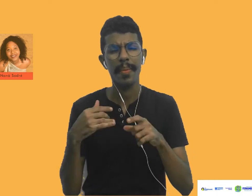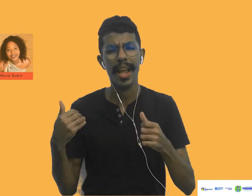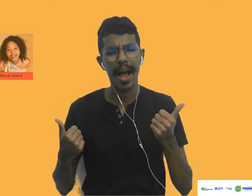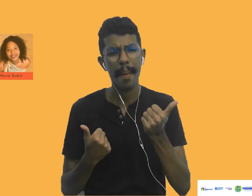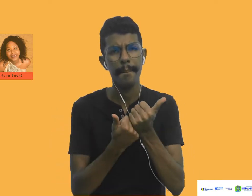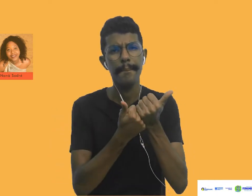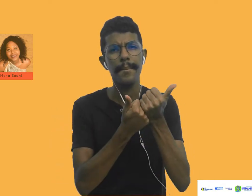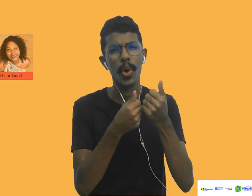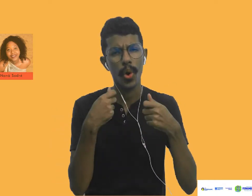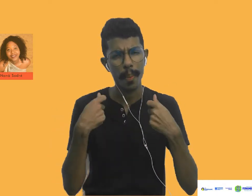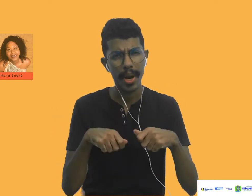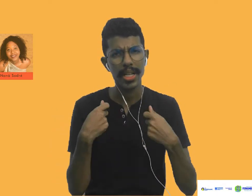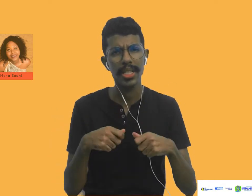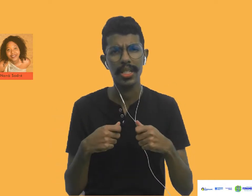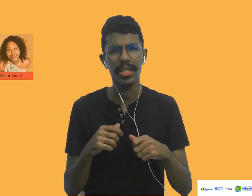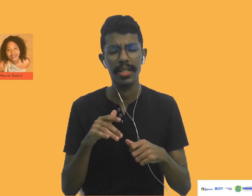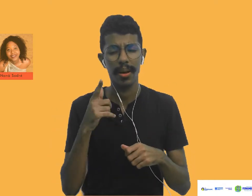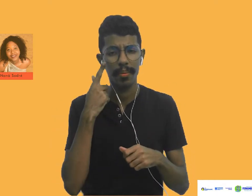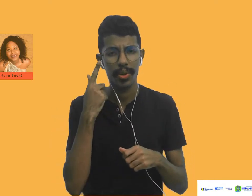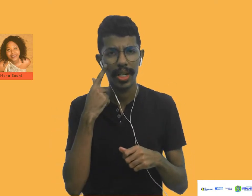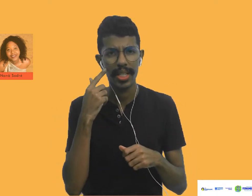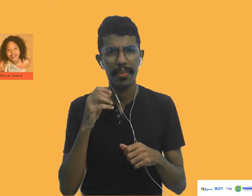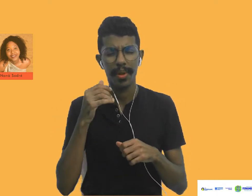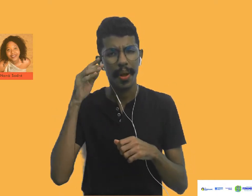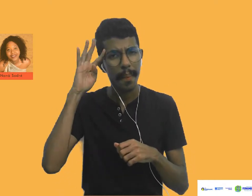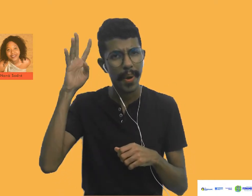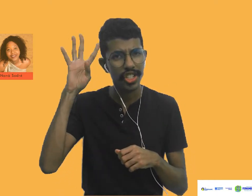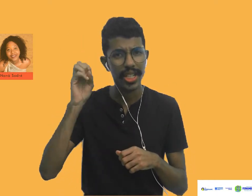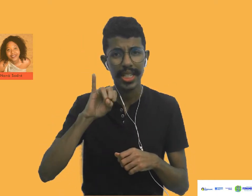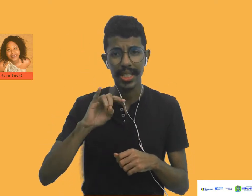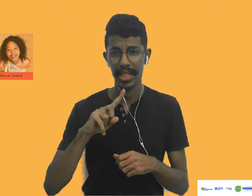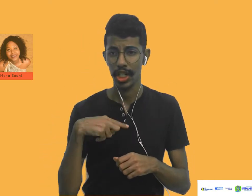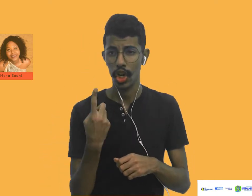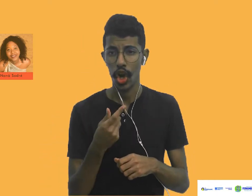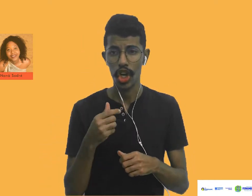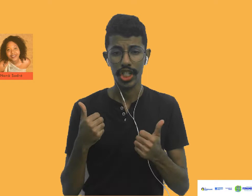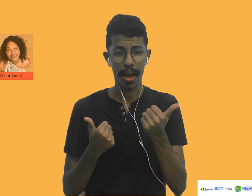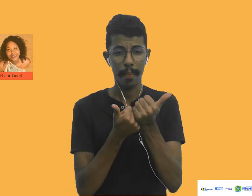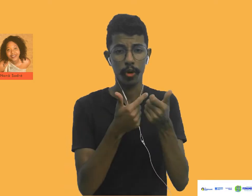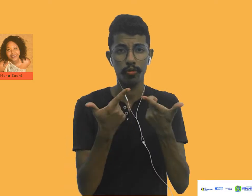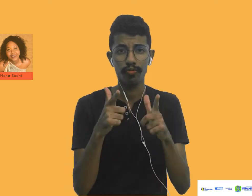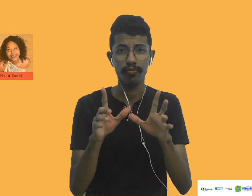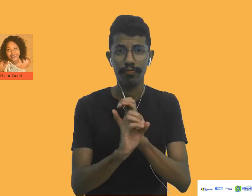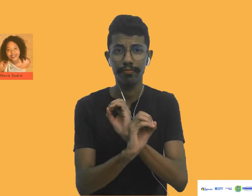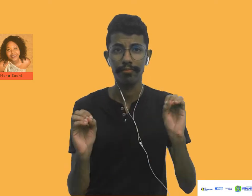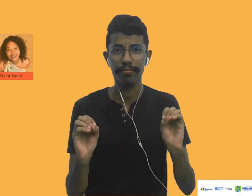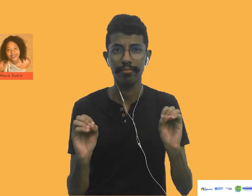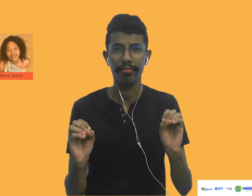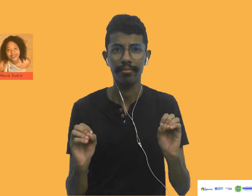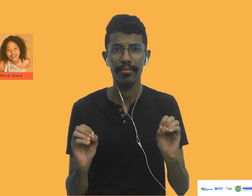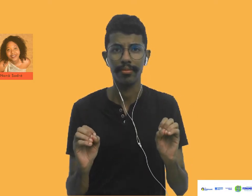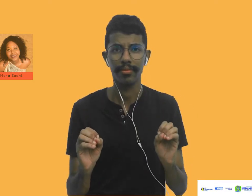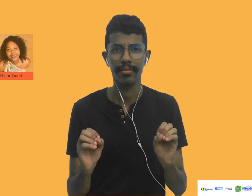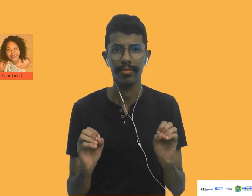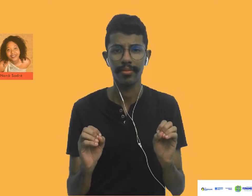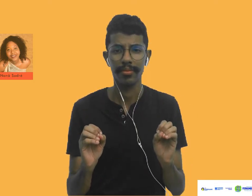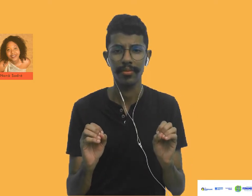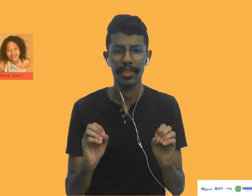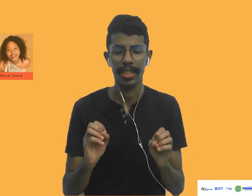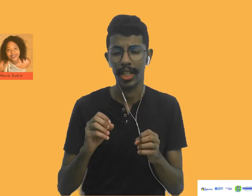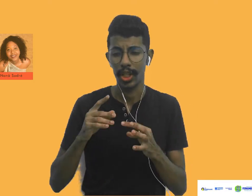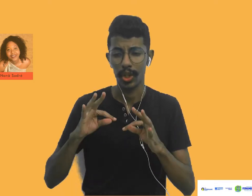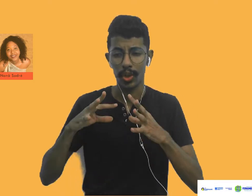é. Imagina, a gente com a autogestão já vem longe. Imagina se fossem apoiados, né? Se os grupos